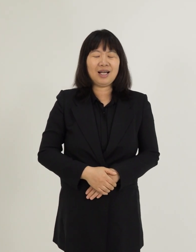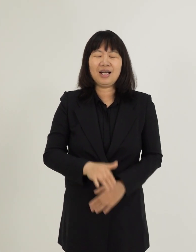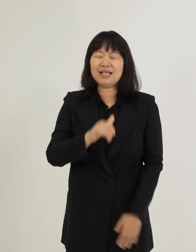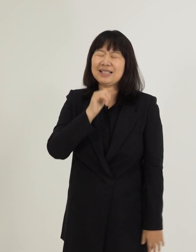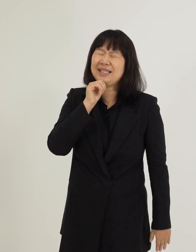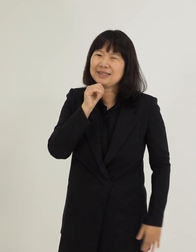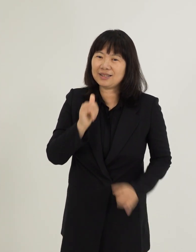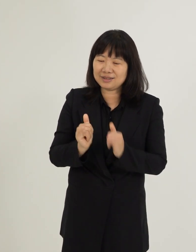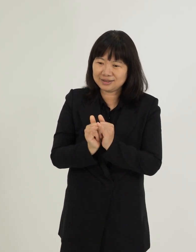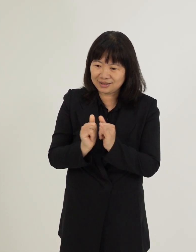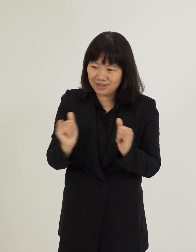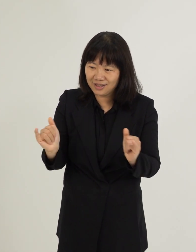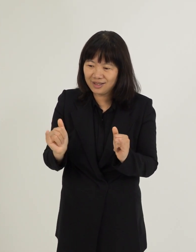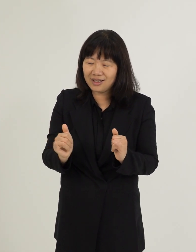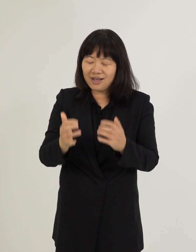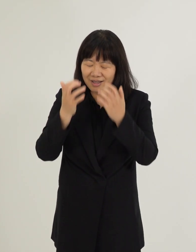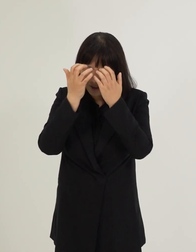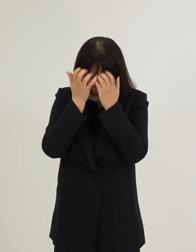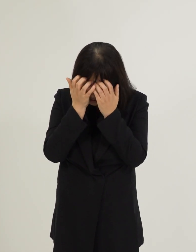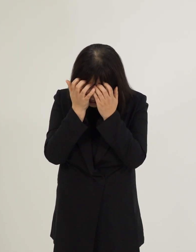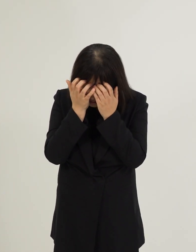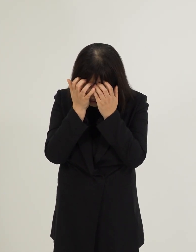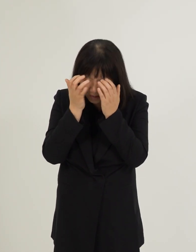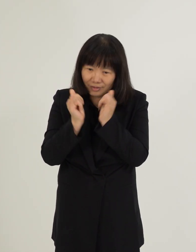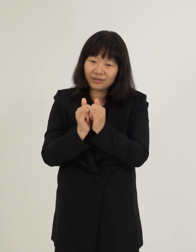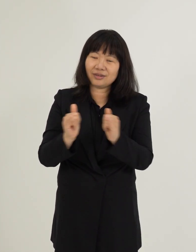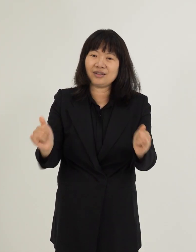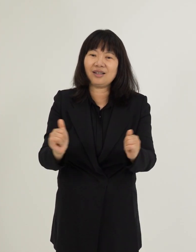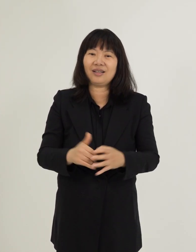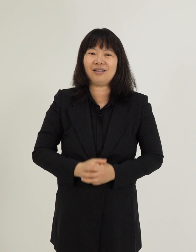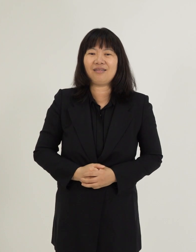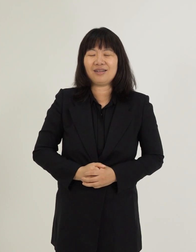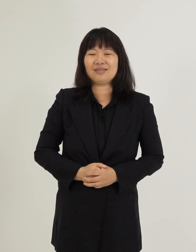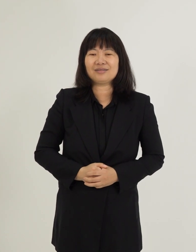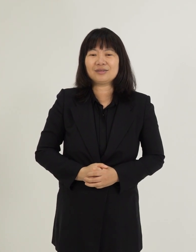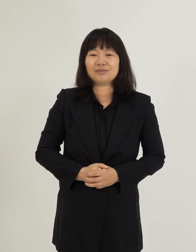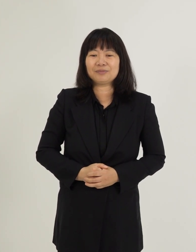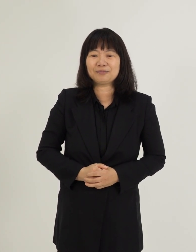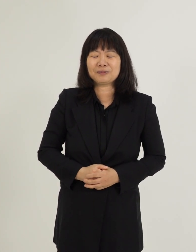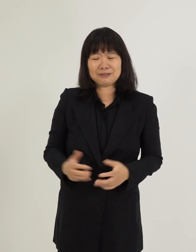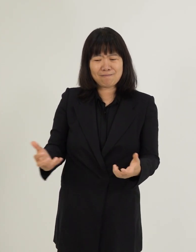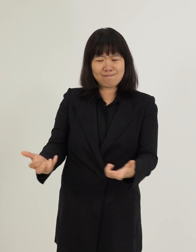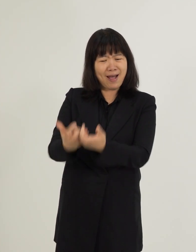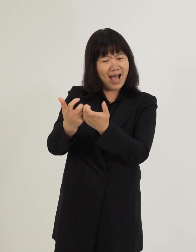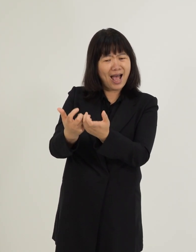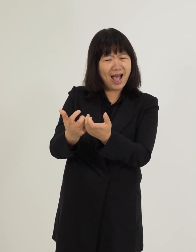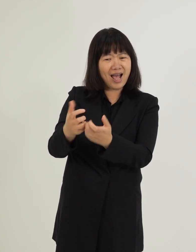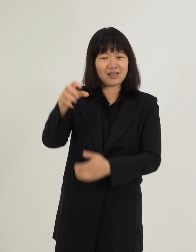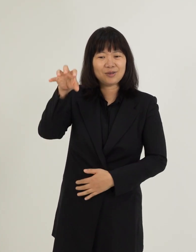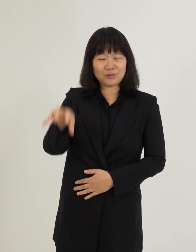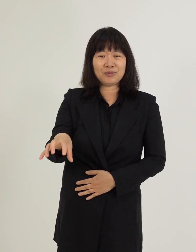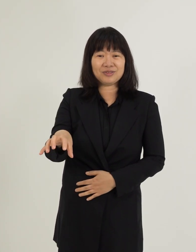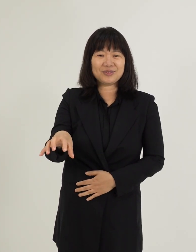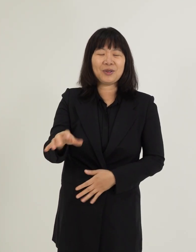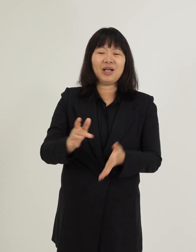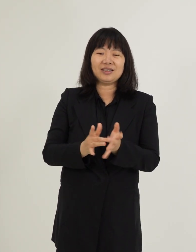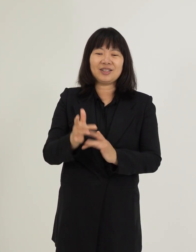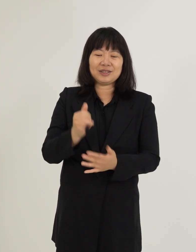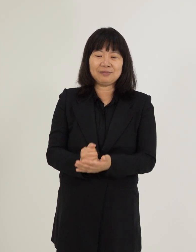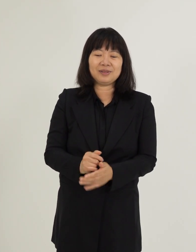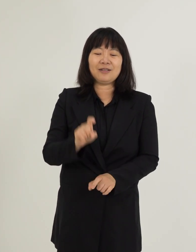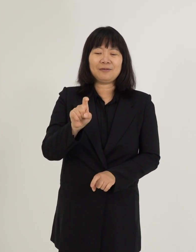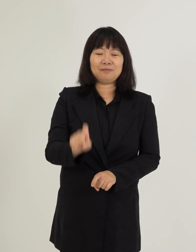가난한 자들, 고통당하는 자들, 이런 자들이 가득한 그 세상 속으로 예수님이